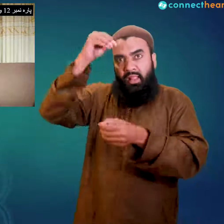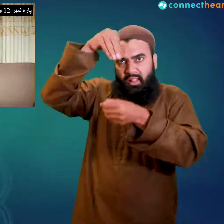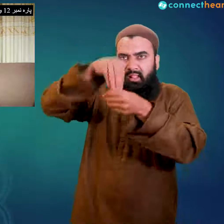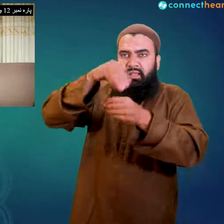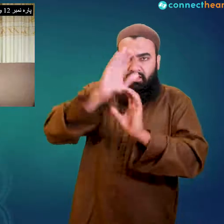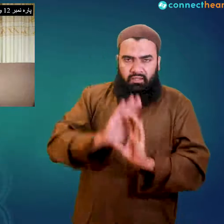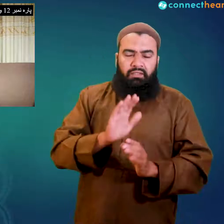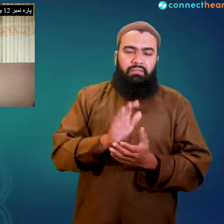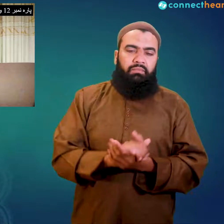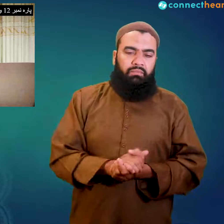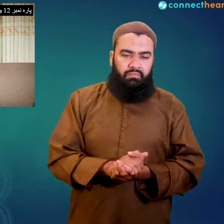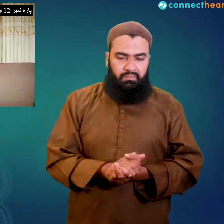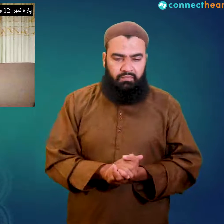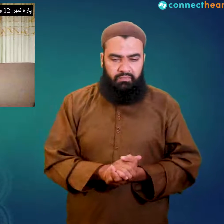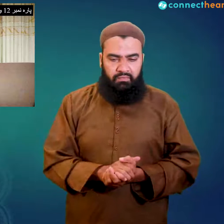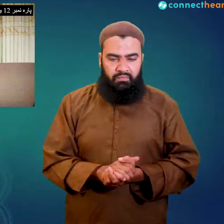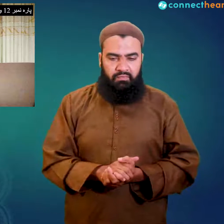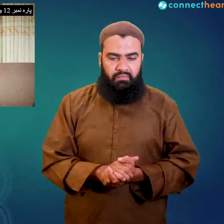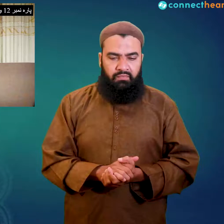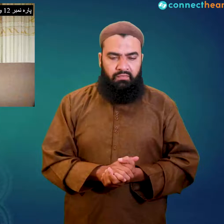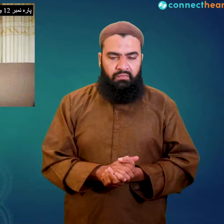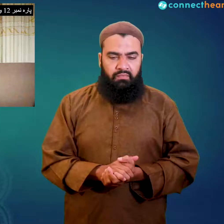کے حالات مذکور ہوئے۔